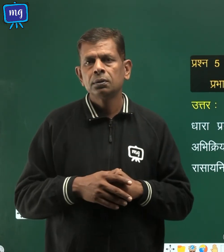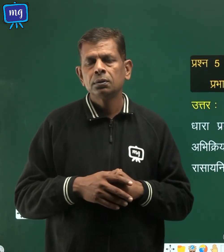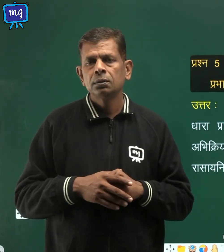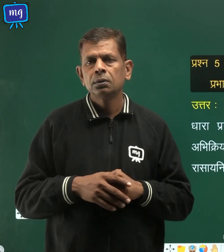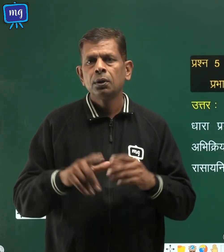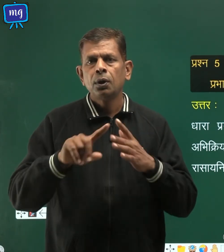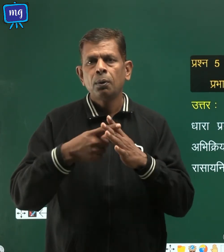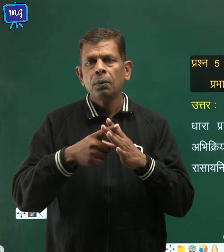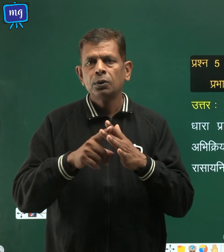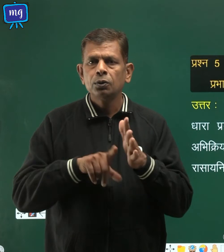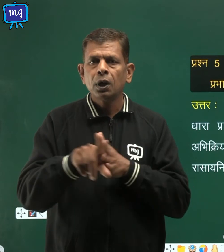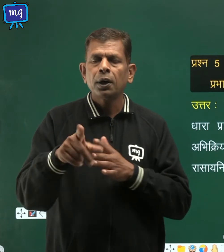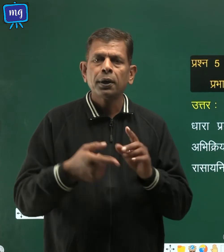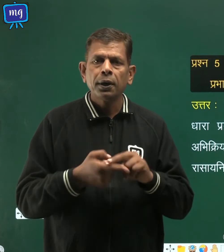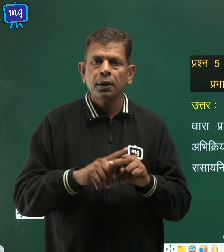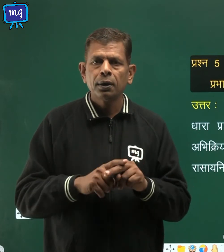विद्युत धारा के